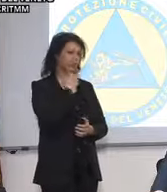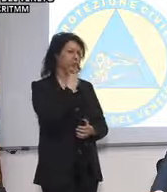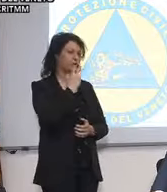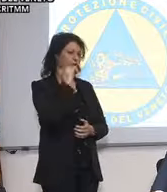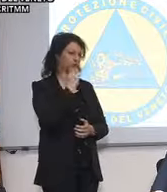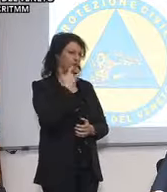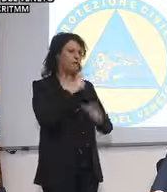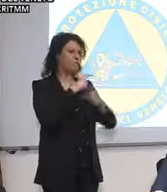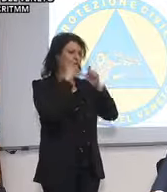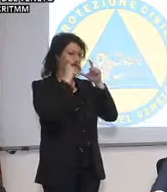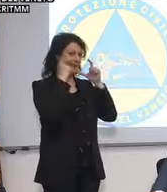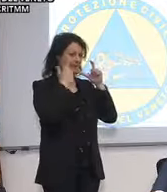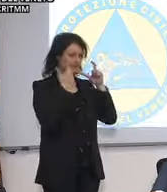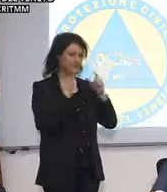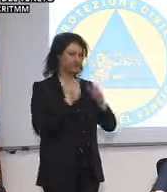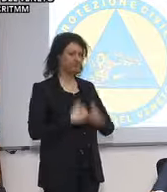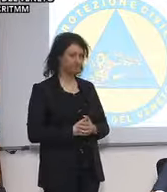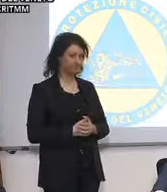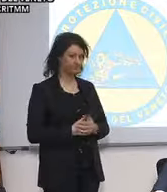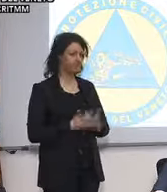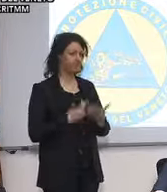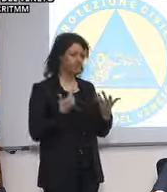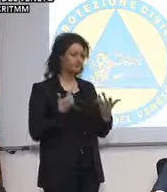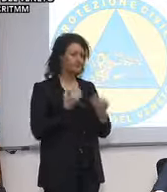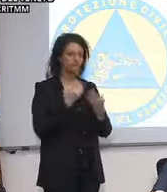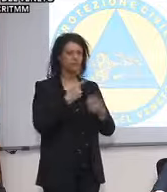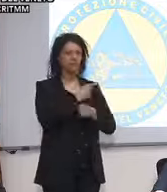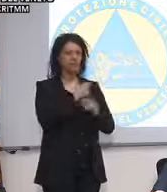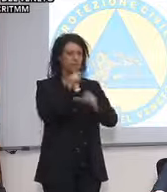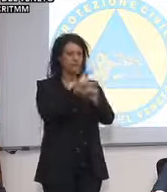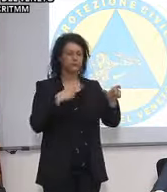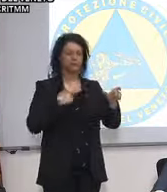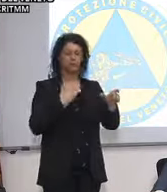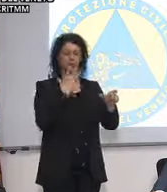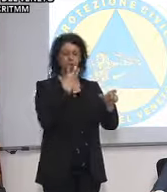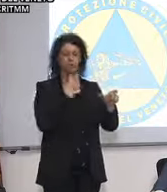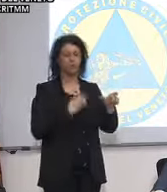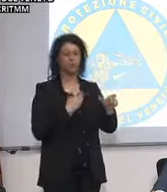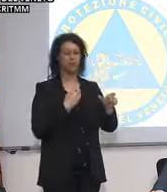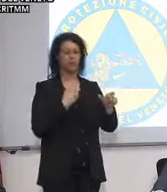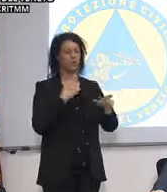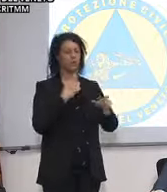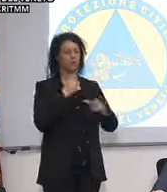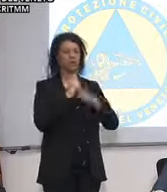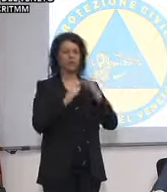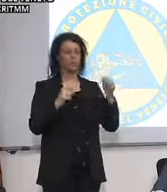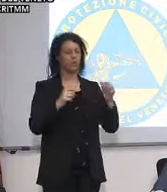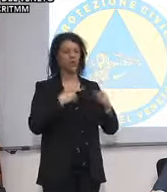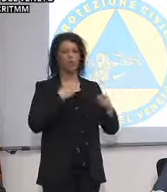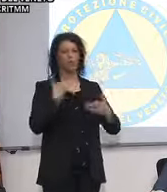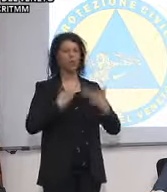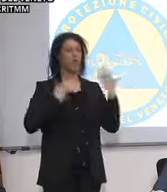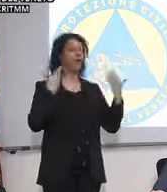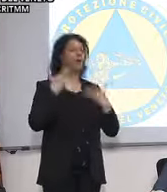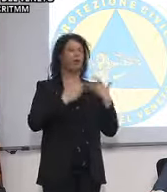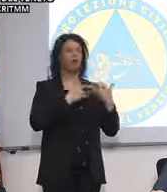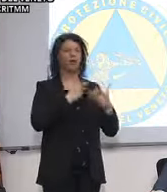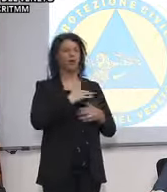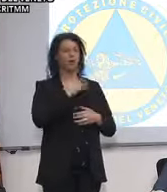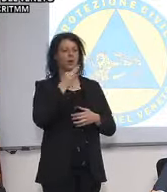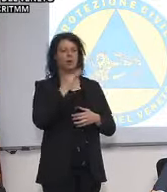pesa tantissimo. Non c'è solo delusione, non c'è solo frustrazione, c'è davvero, cioè le famiglie sono in estrema difficoltà, ecco, perché